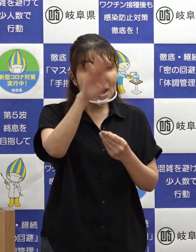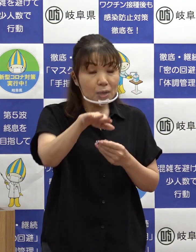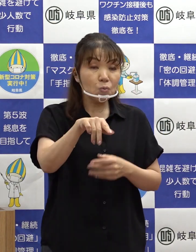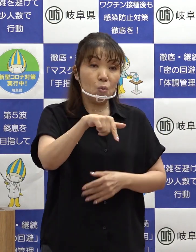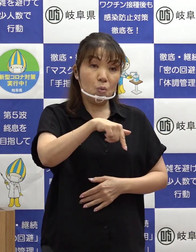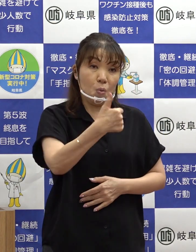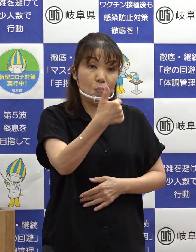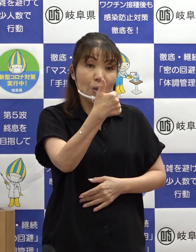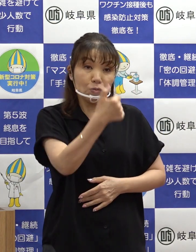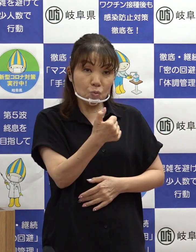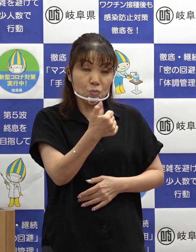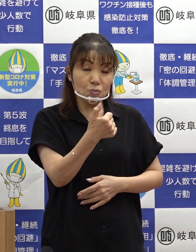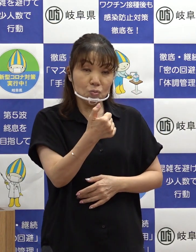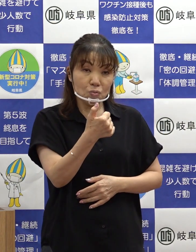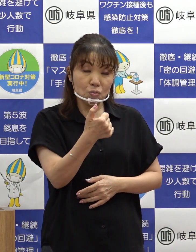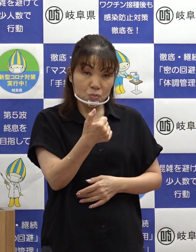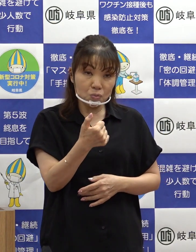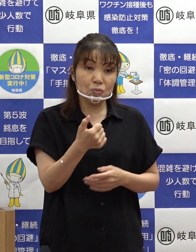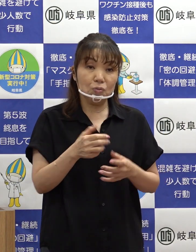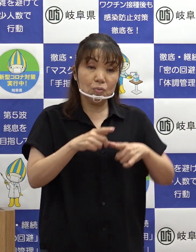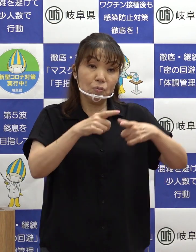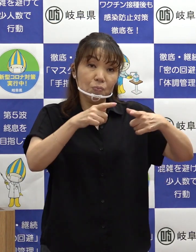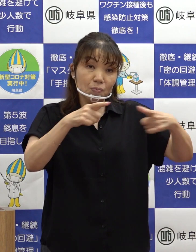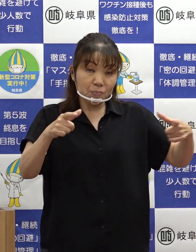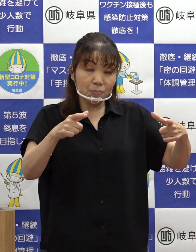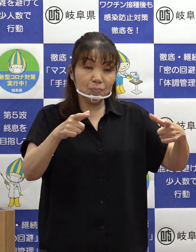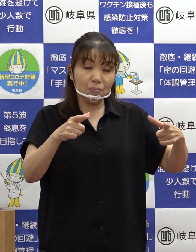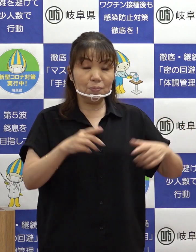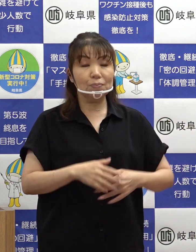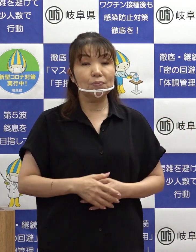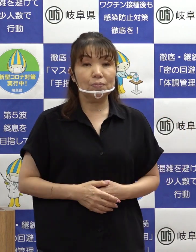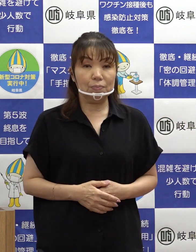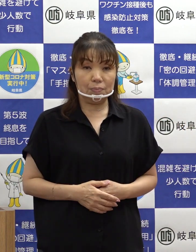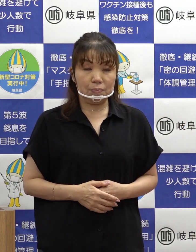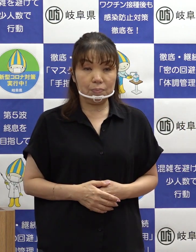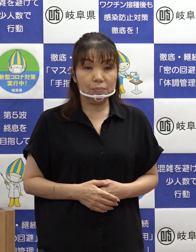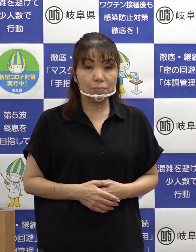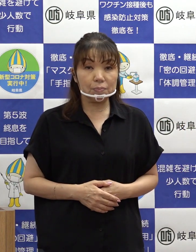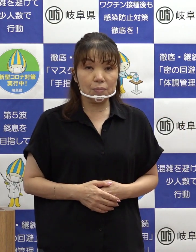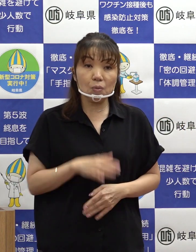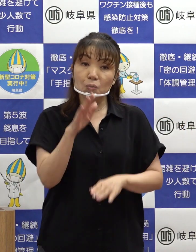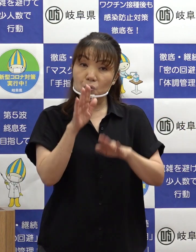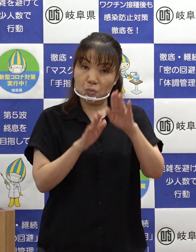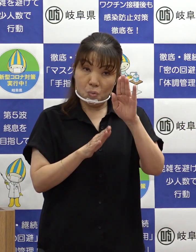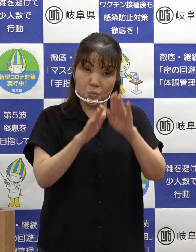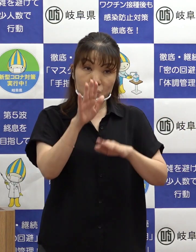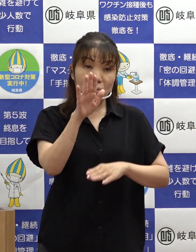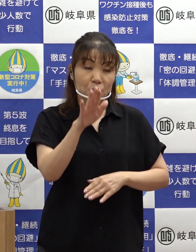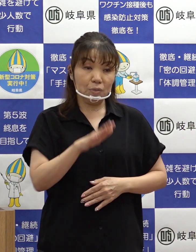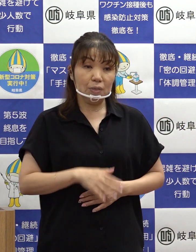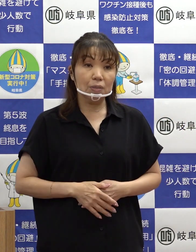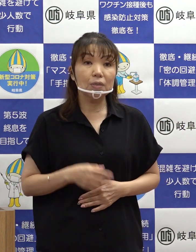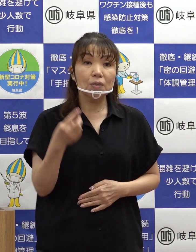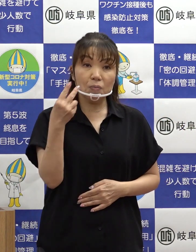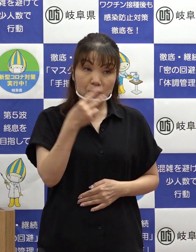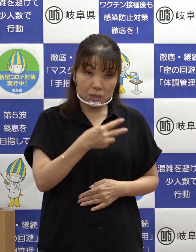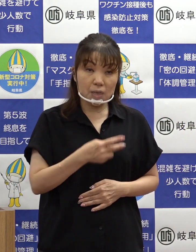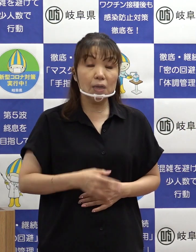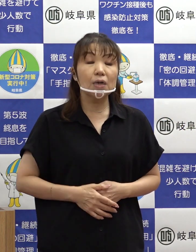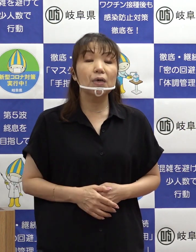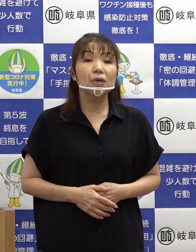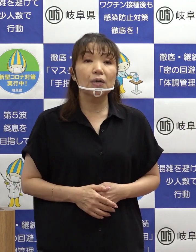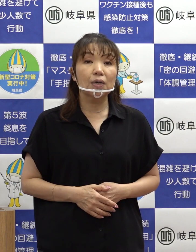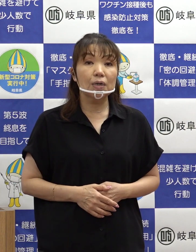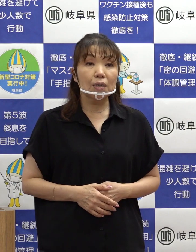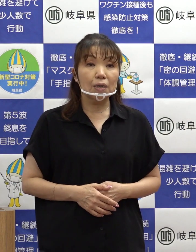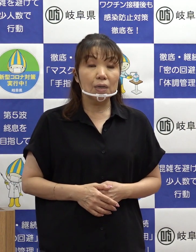して、2564床という、ところまで持っていこうということで、ございます。それから、